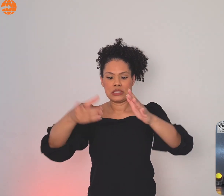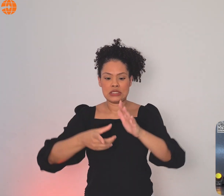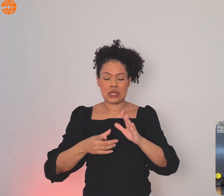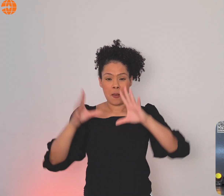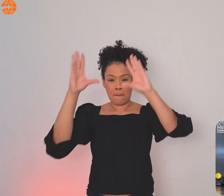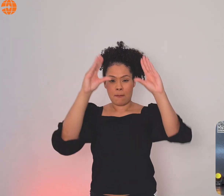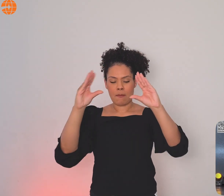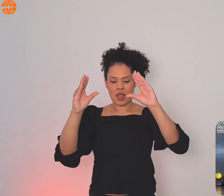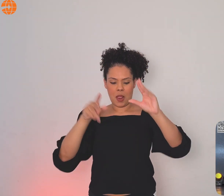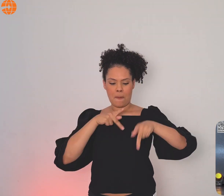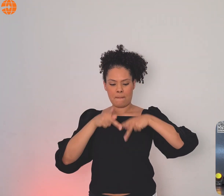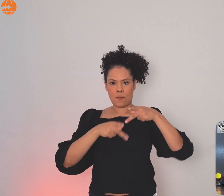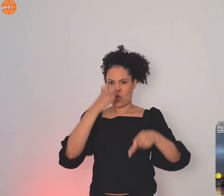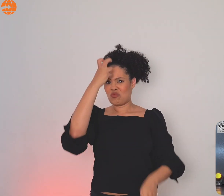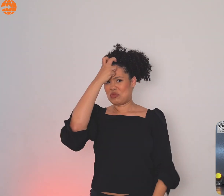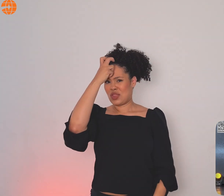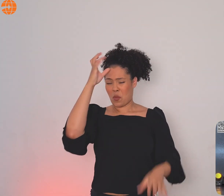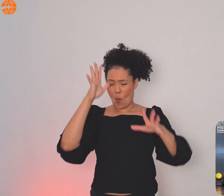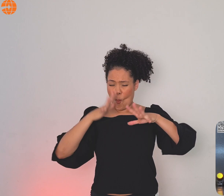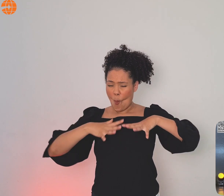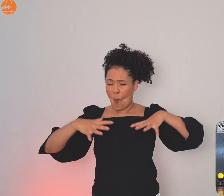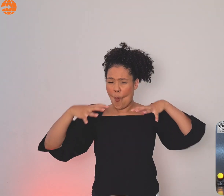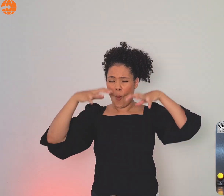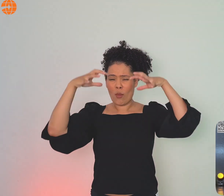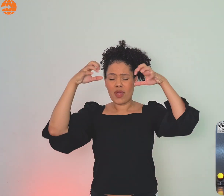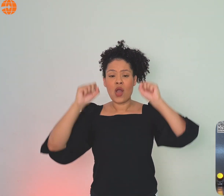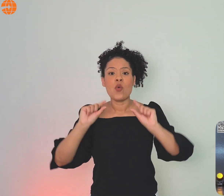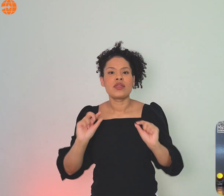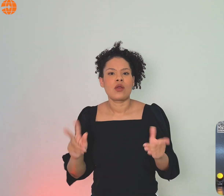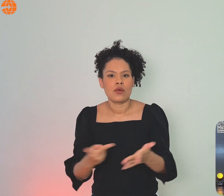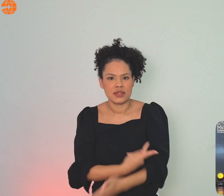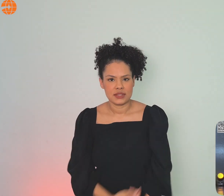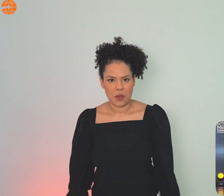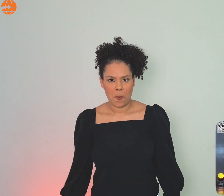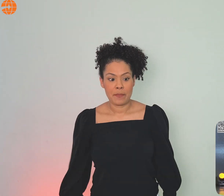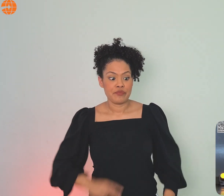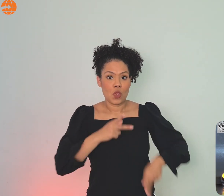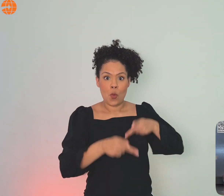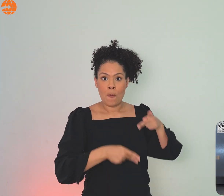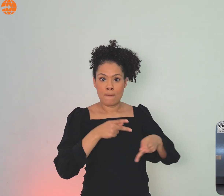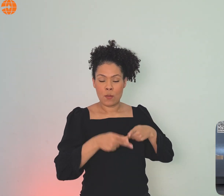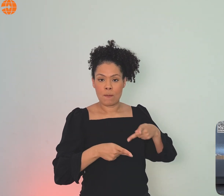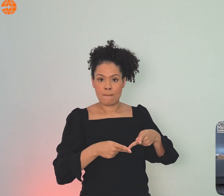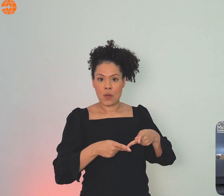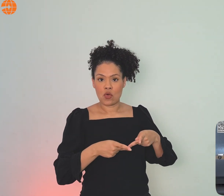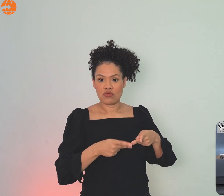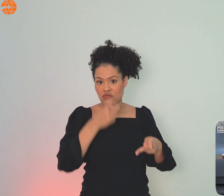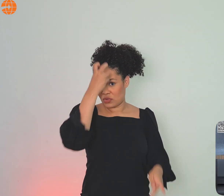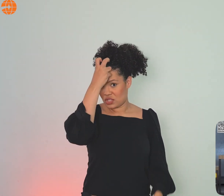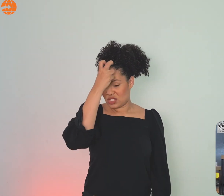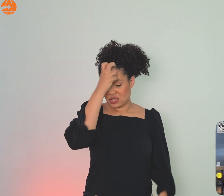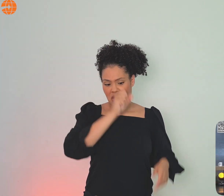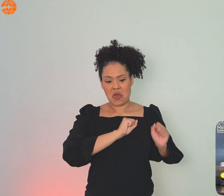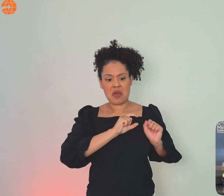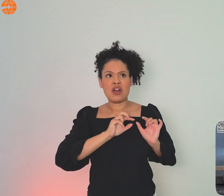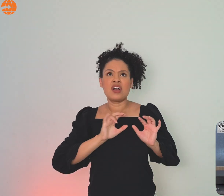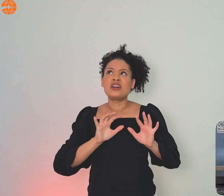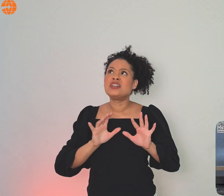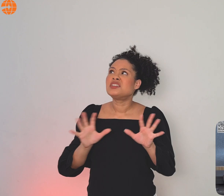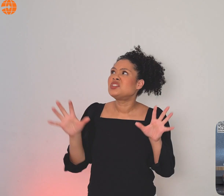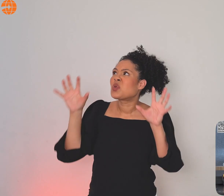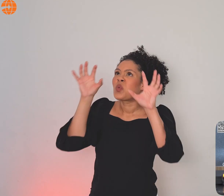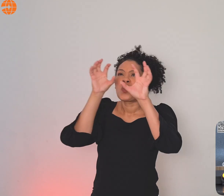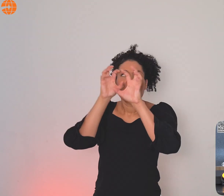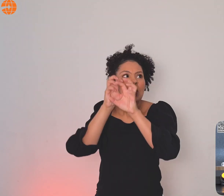foram andando pelo meio do mar sem enxergar direito. E de repente, as rodas dos carros